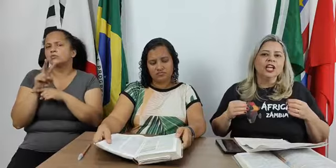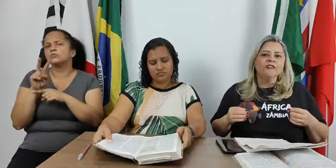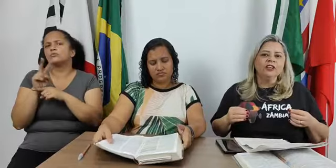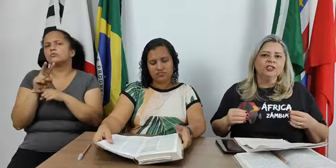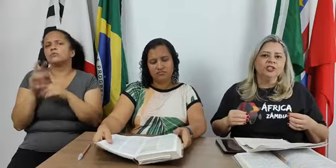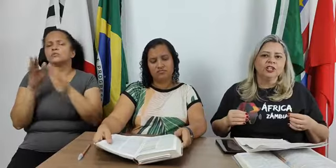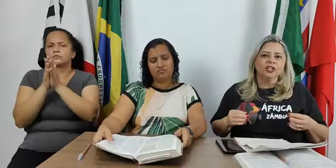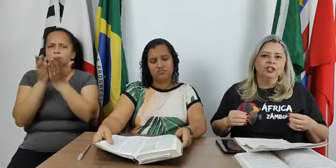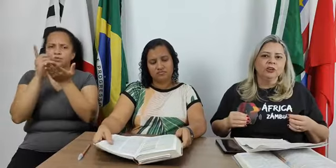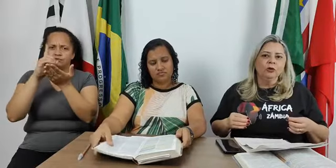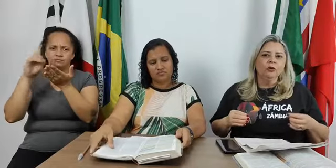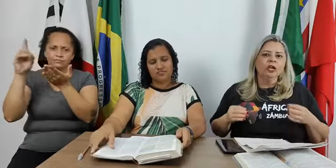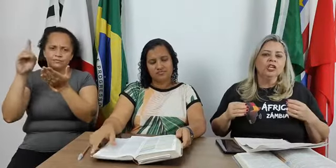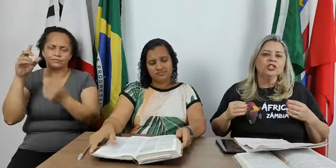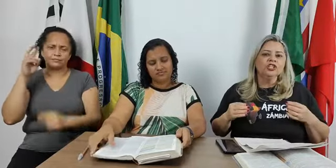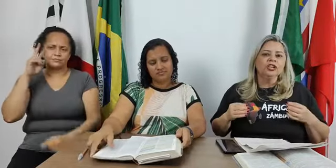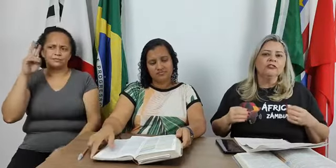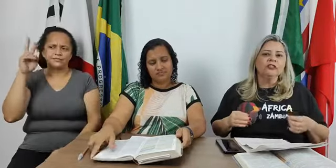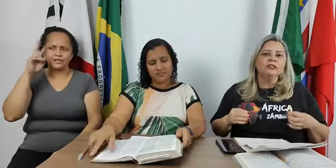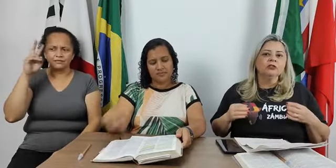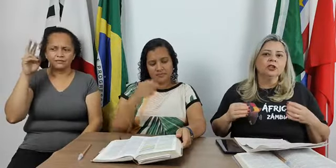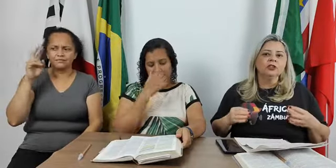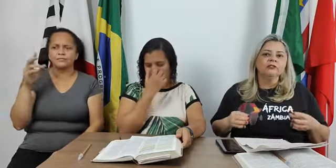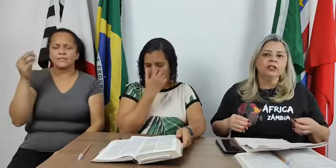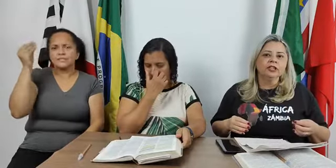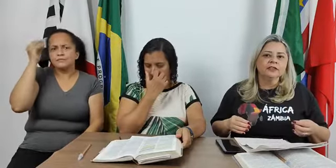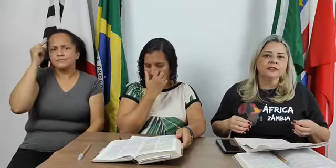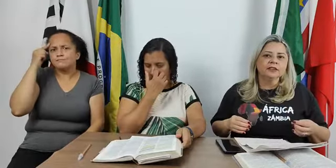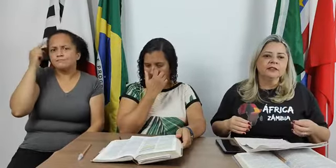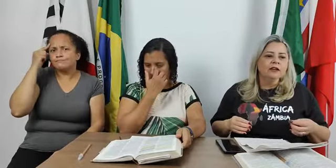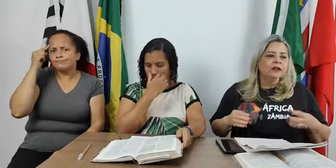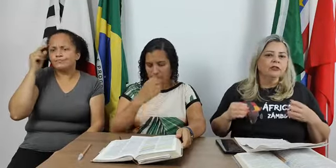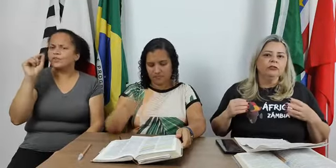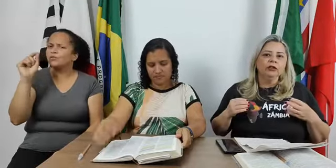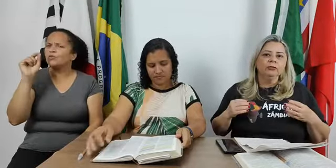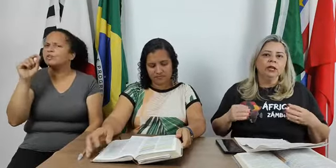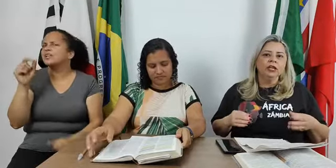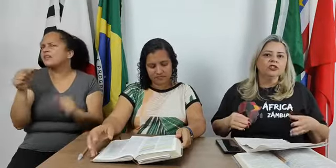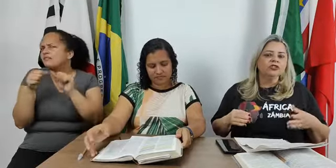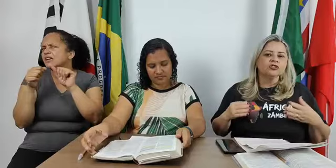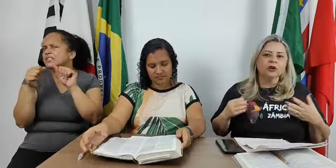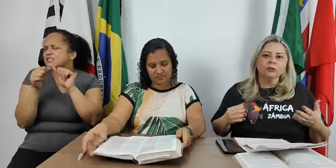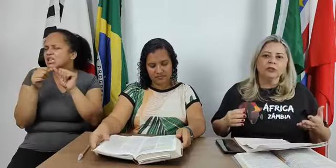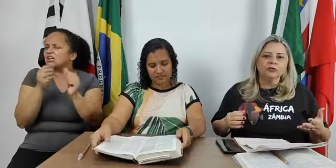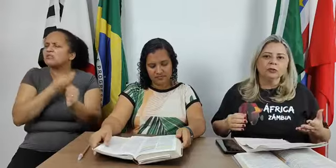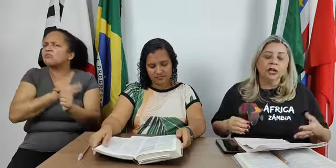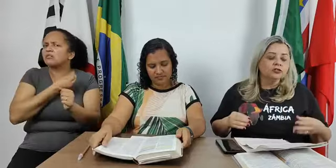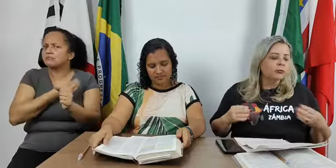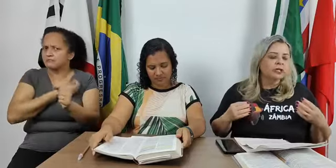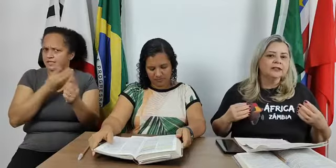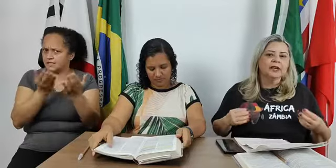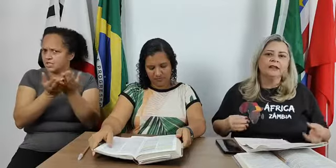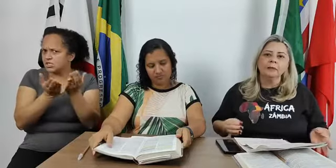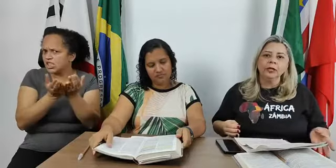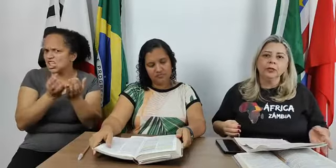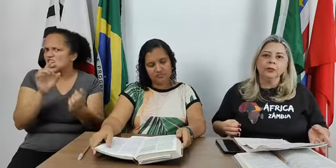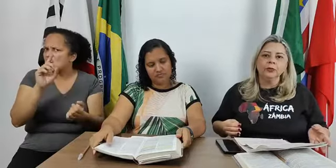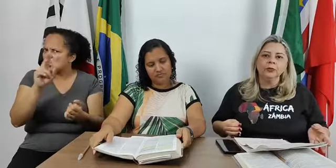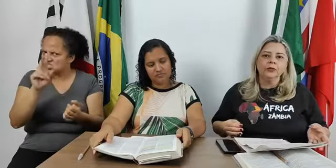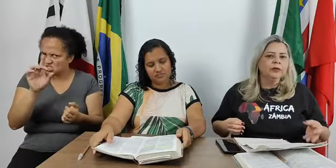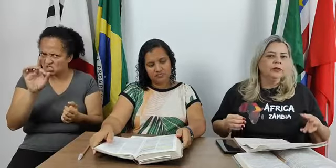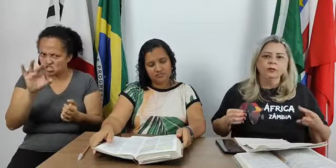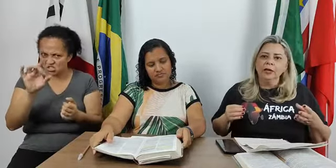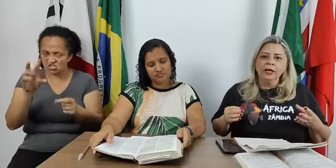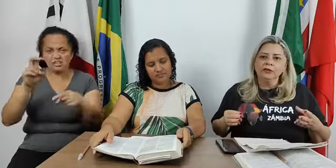gente refletir. O que a gente está fazendo com a nossa vida cristã? Eu estou vindo para a igreja só para escutar, só para esquentar